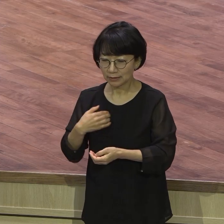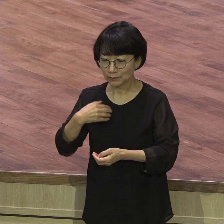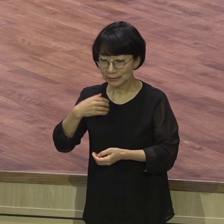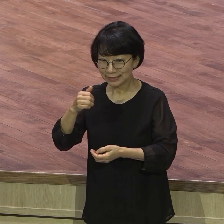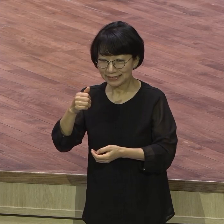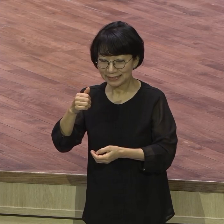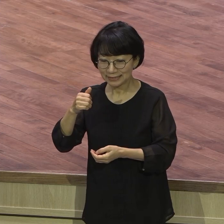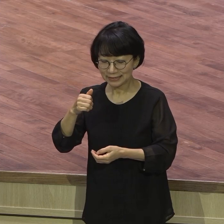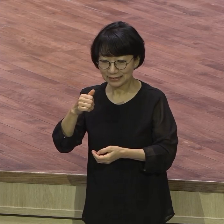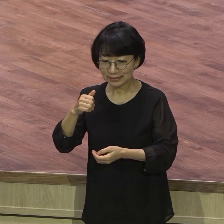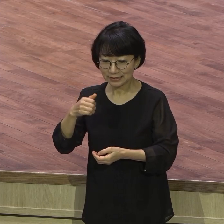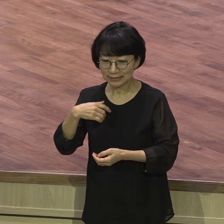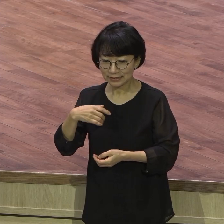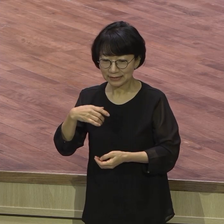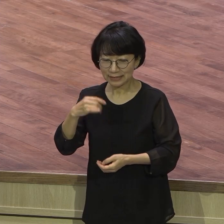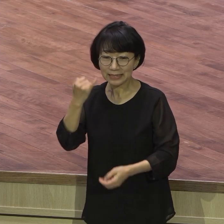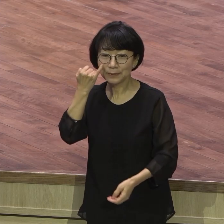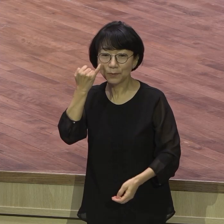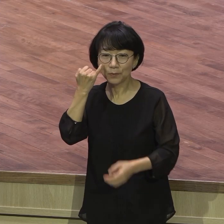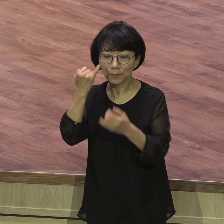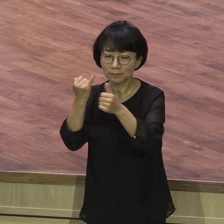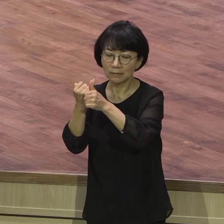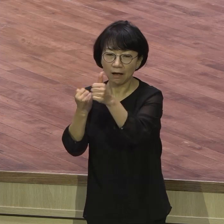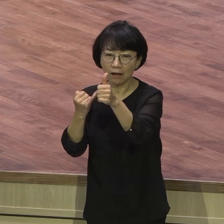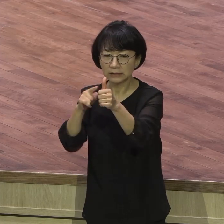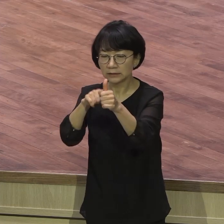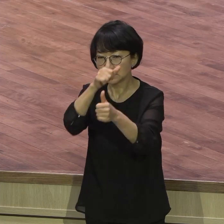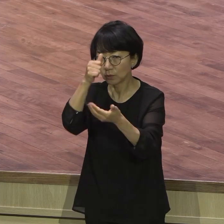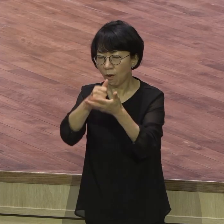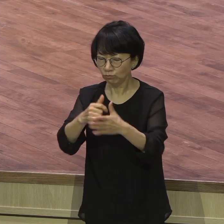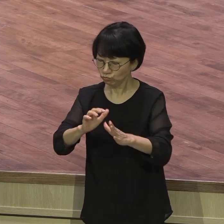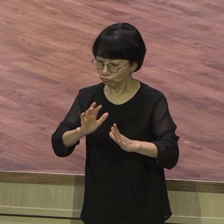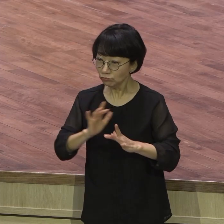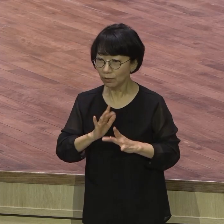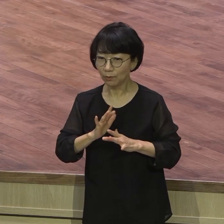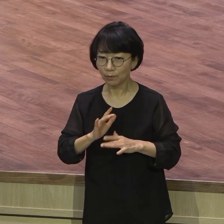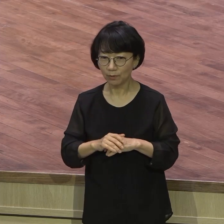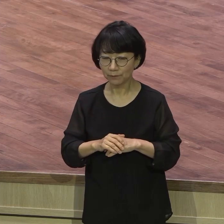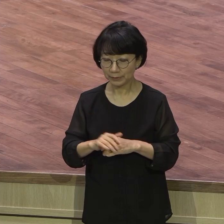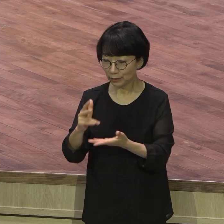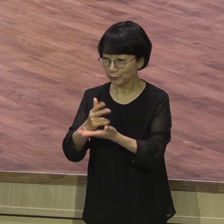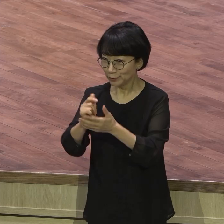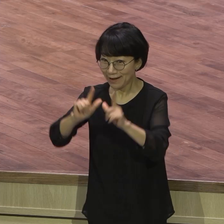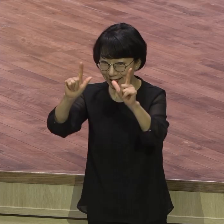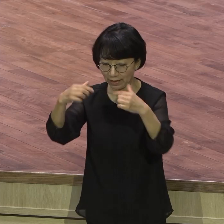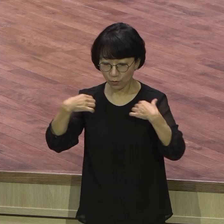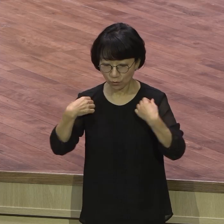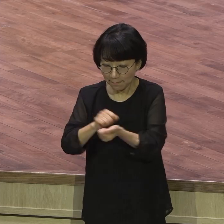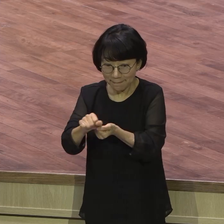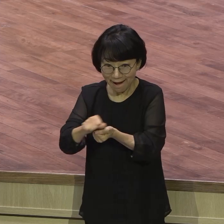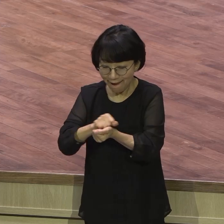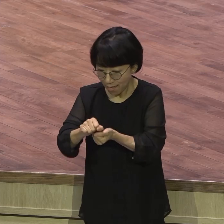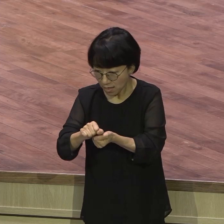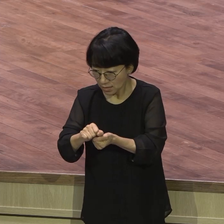사촌 그 이모부님인데 그 장노님은 무섭게 주일날 빨래를 빨았다 다